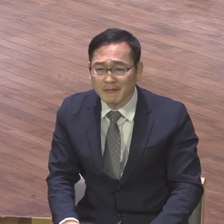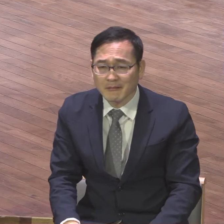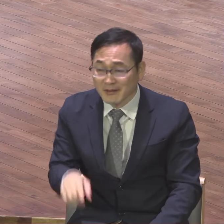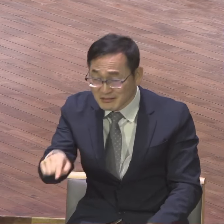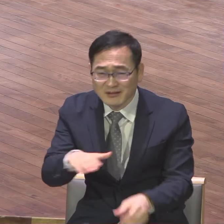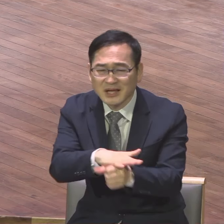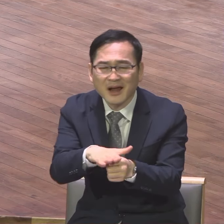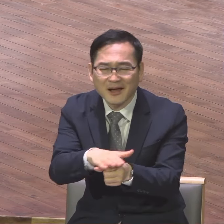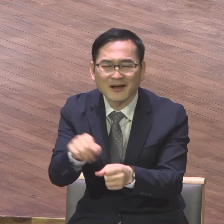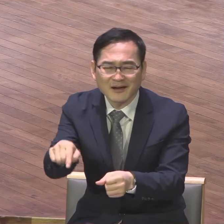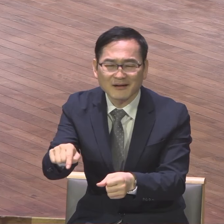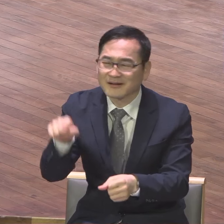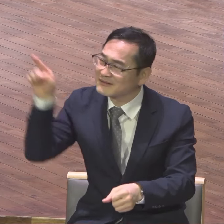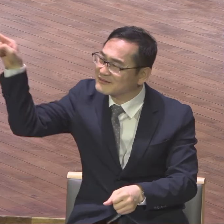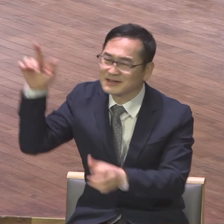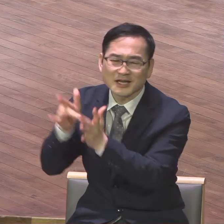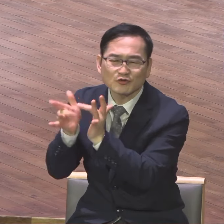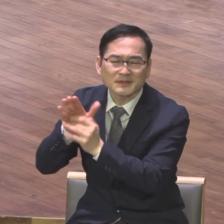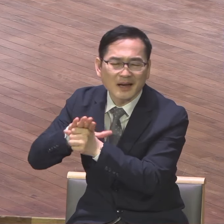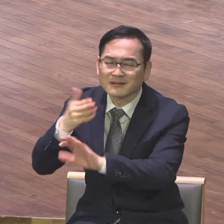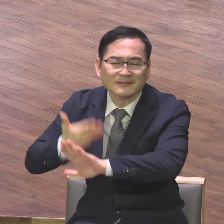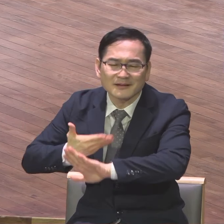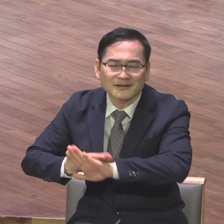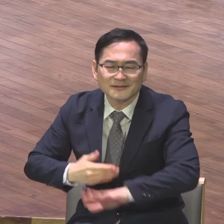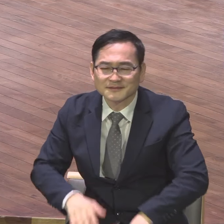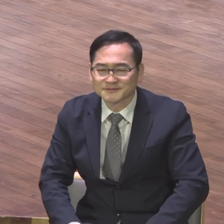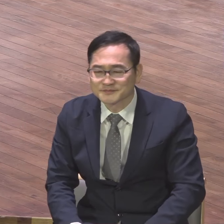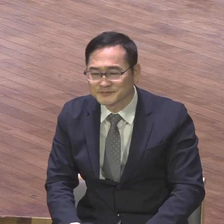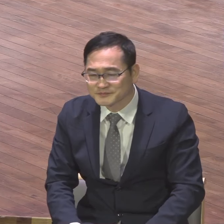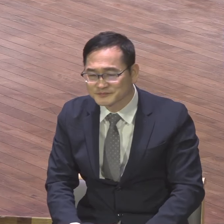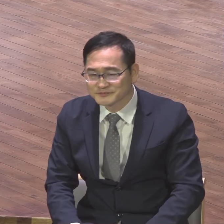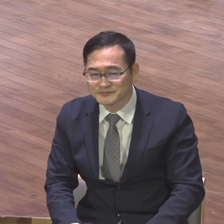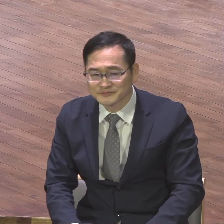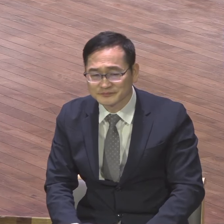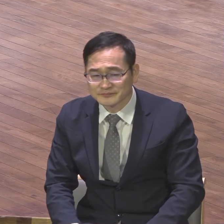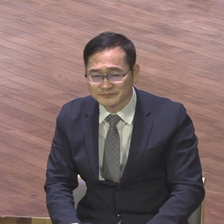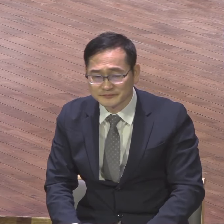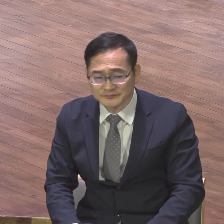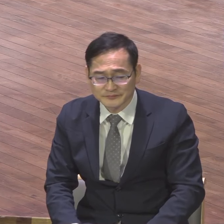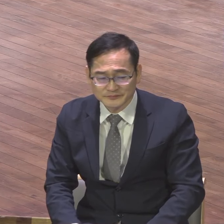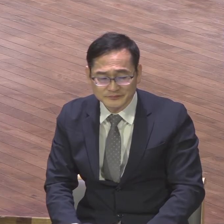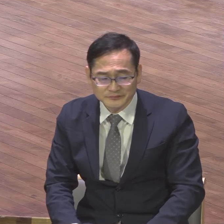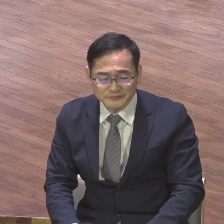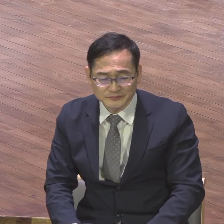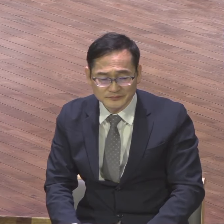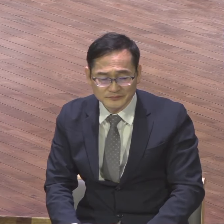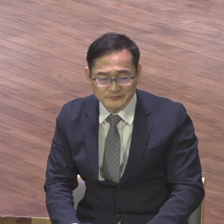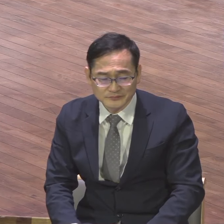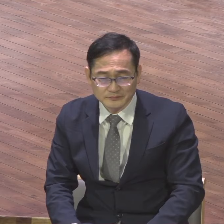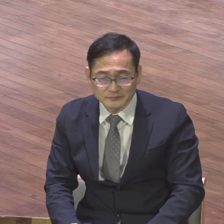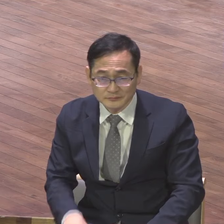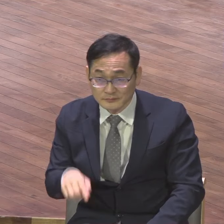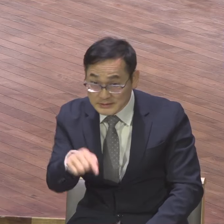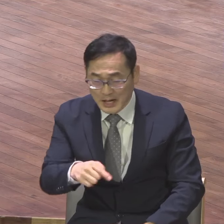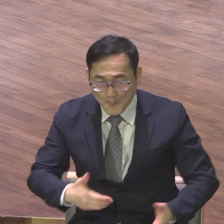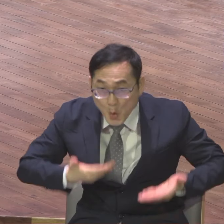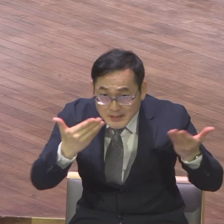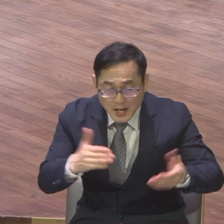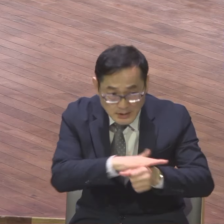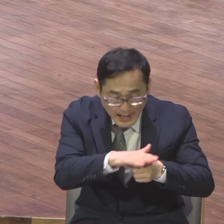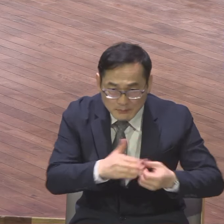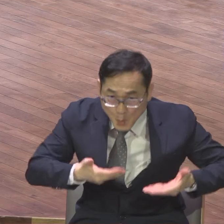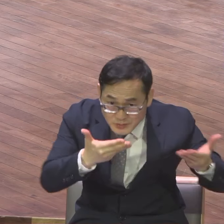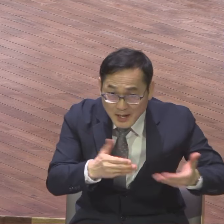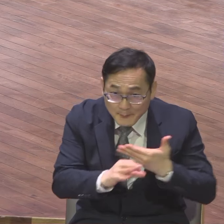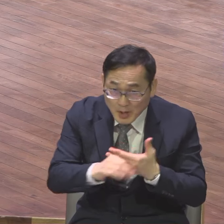파괴주의 한다면서 봉사하고 구제하는 것 대단히 중요하고 구원과 관계되어 그 사람 말, 그분들은 그거 해야 구원